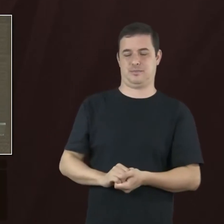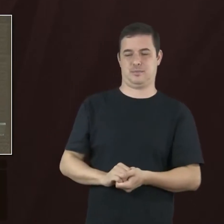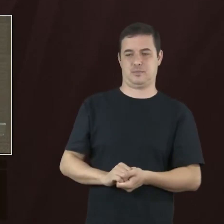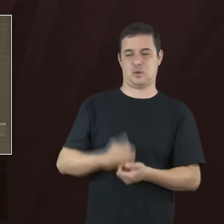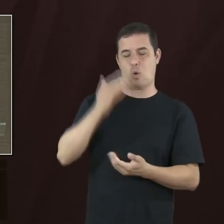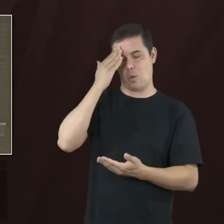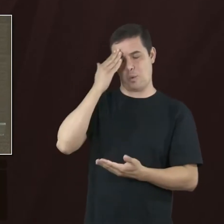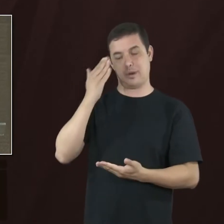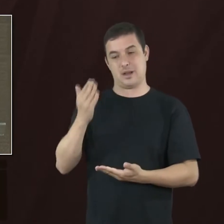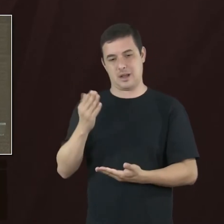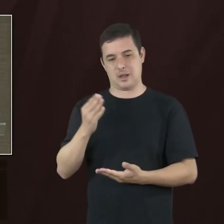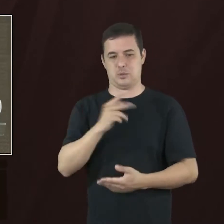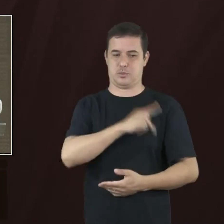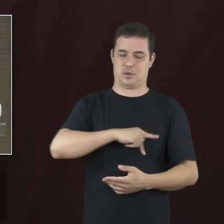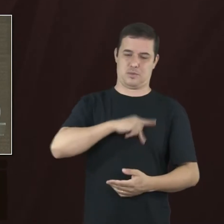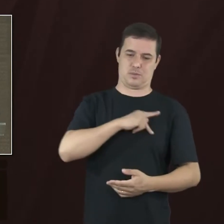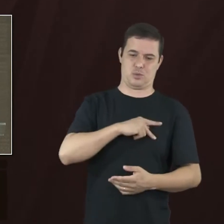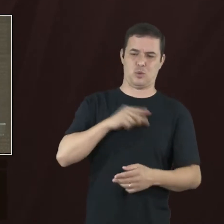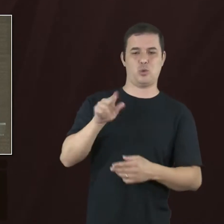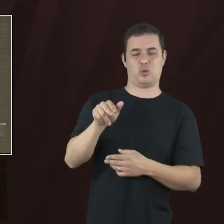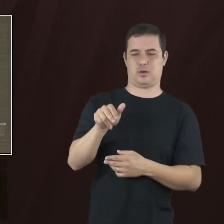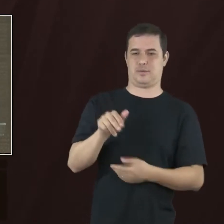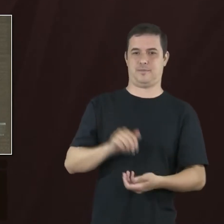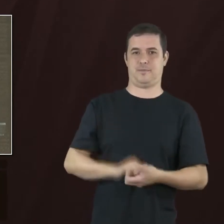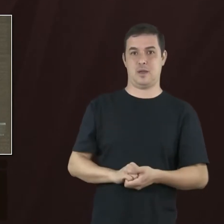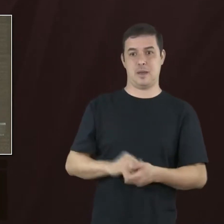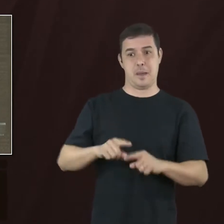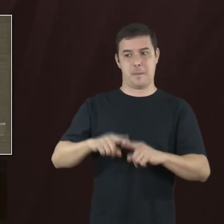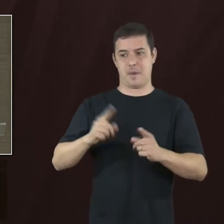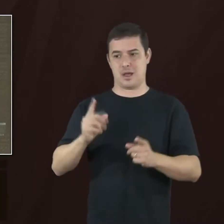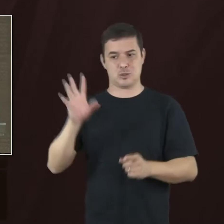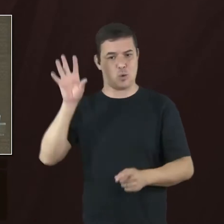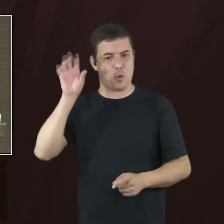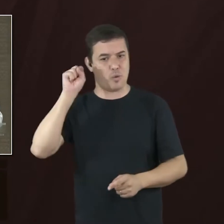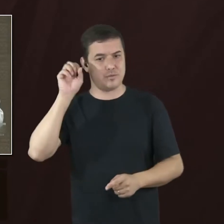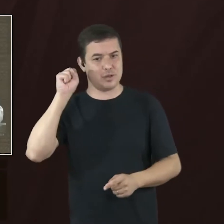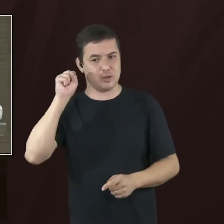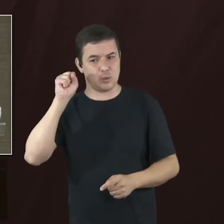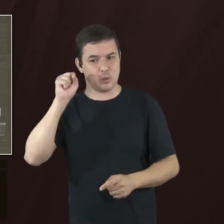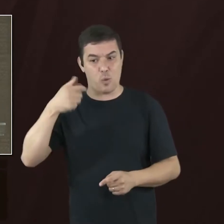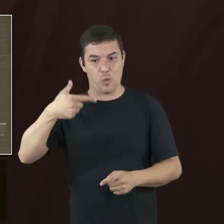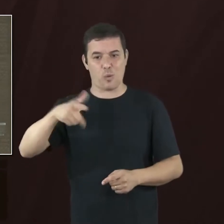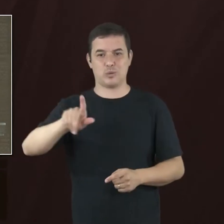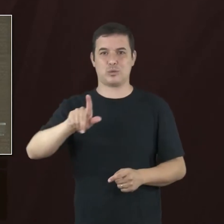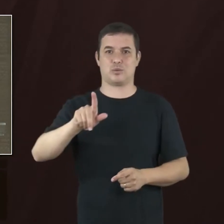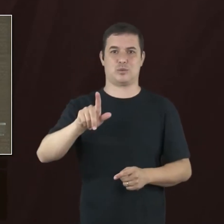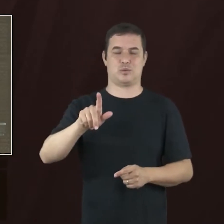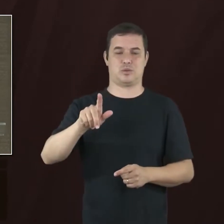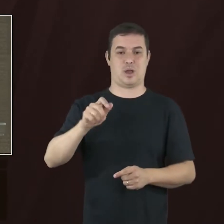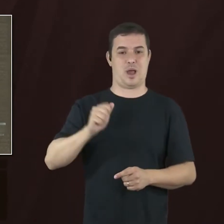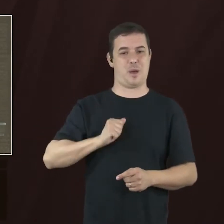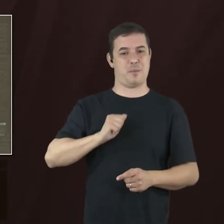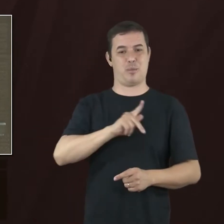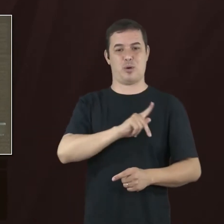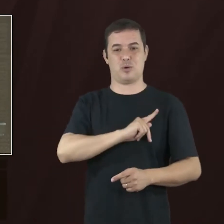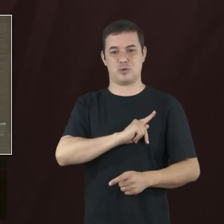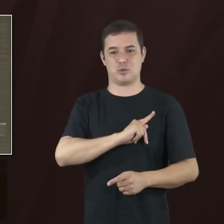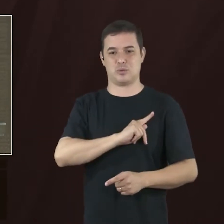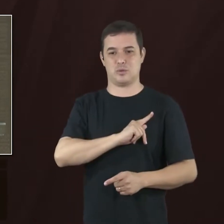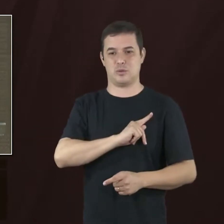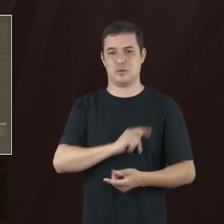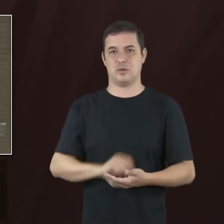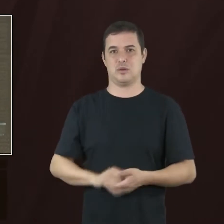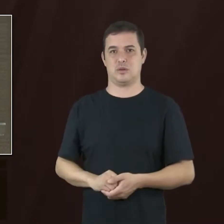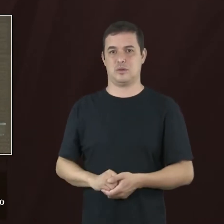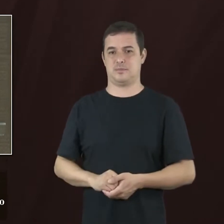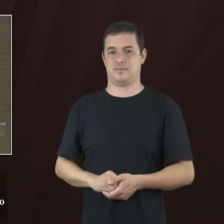persistência ou perseverança ou resiliência, por sinais, prodígios e poderes